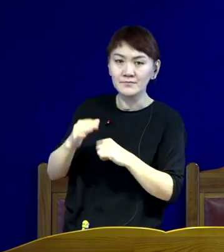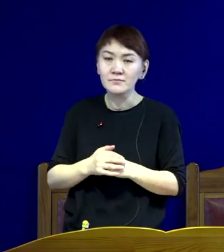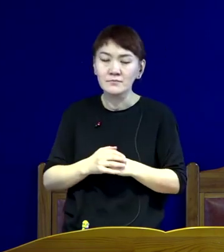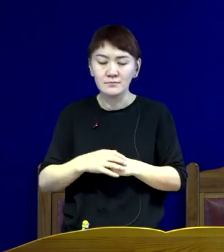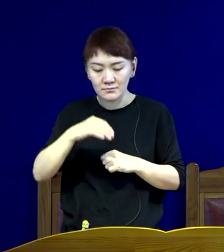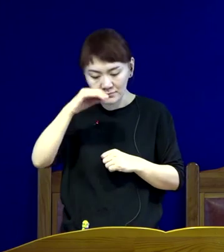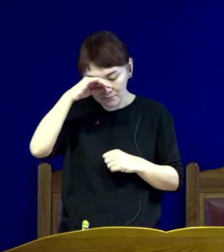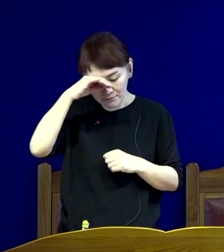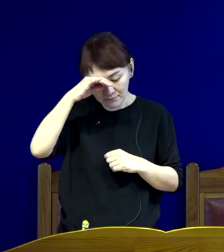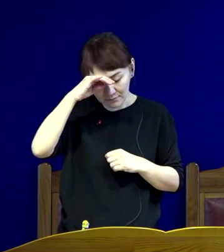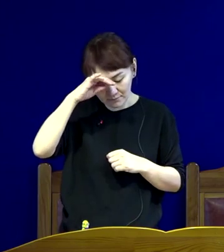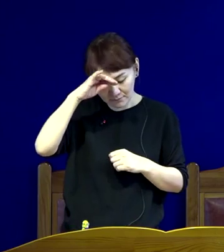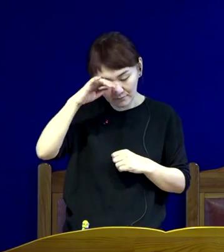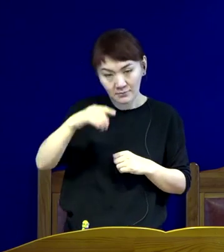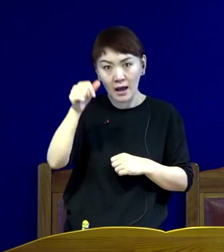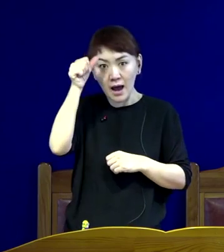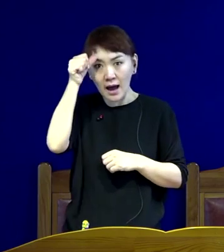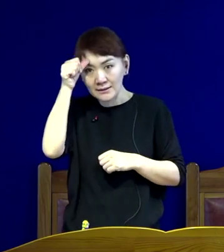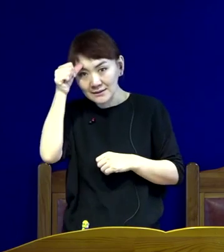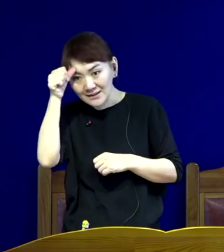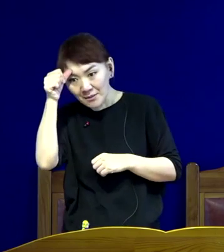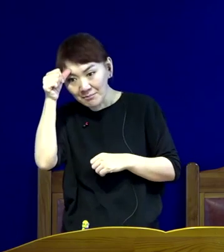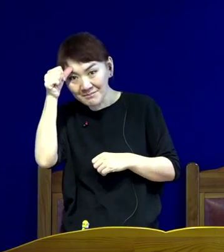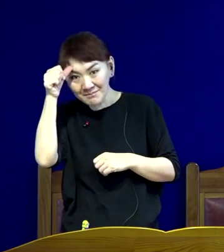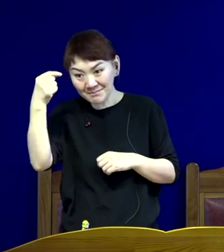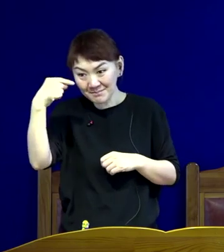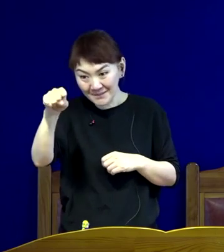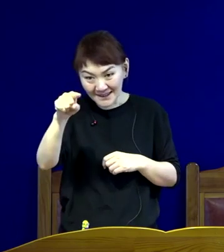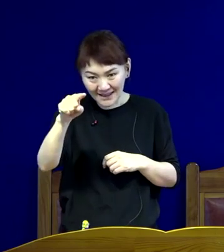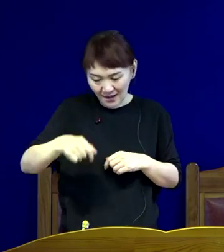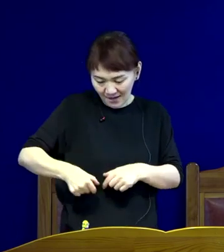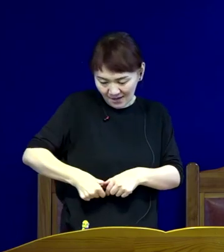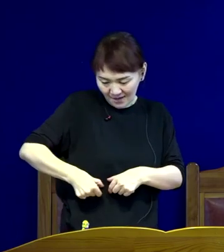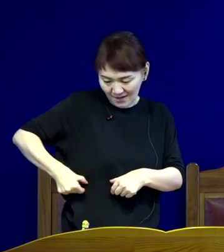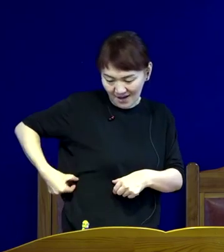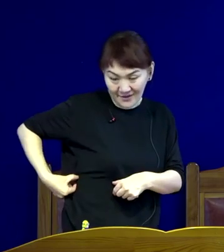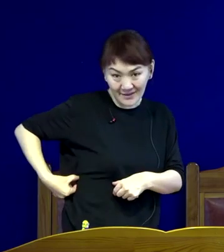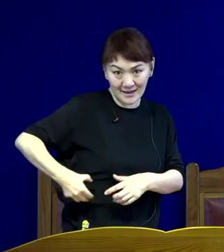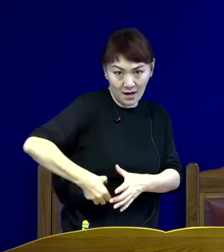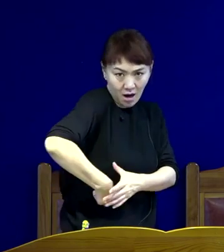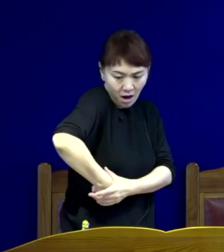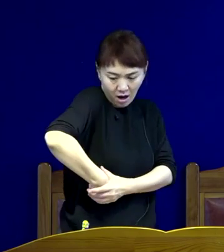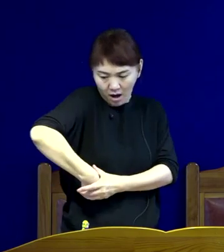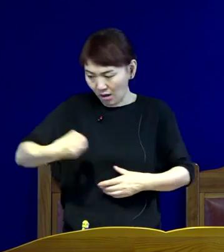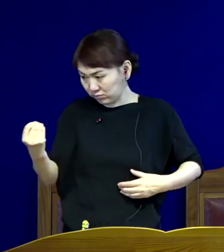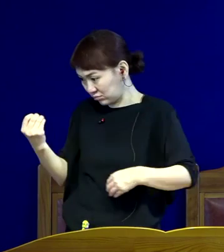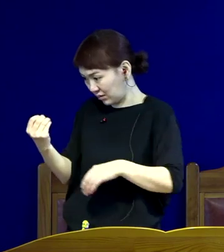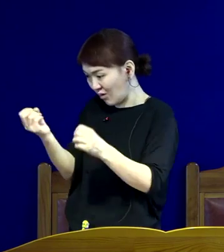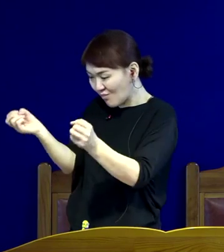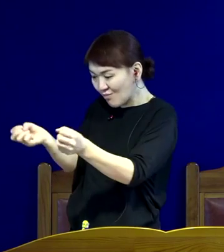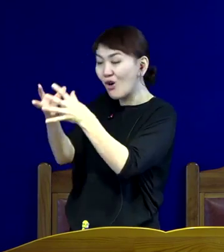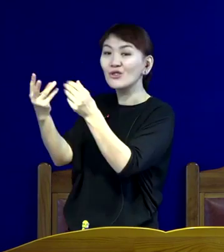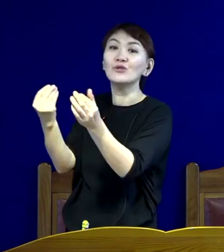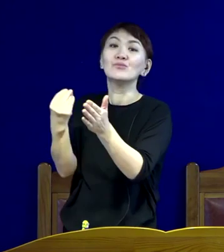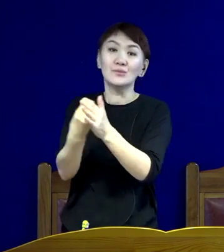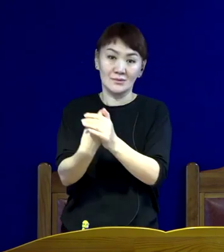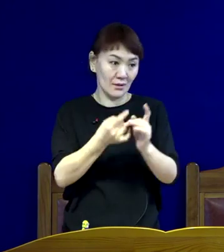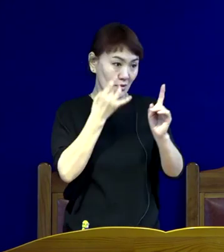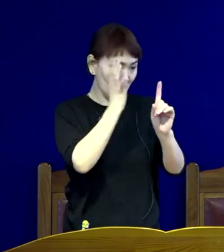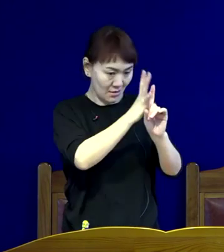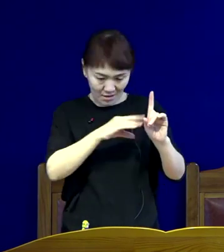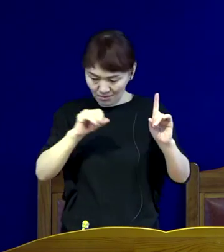Адамын хавирганаас аваад эхнэрийг нь бүтээсэн гэдэг нь адилхан юм а гэдгийг тайлбарлаж өгч байна. Тэгэхээр